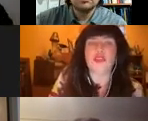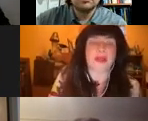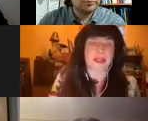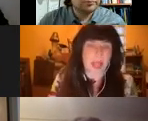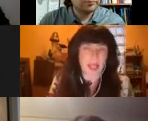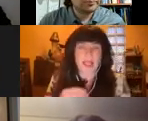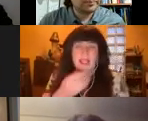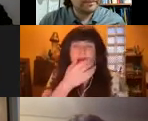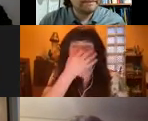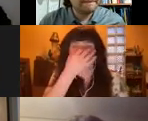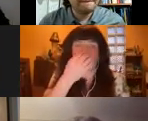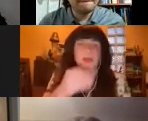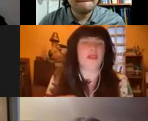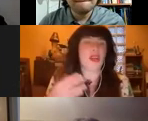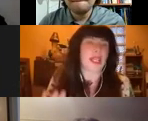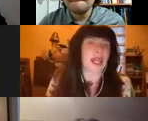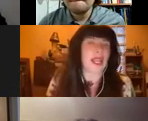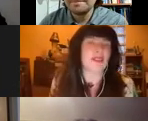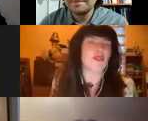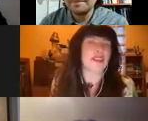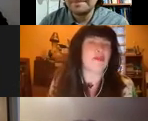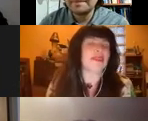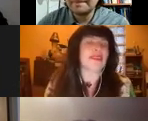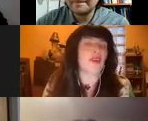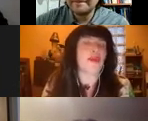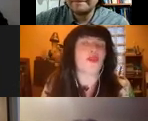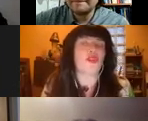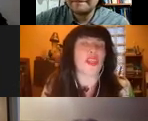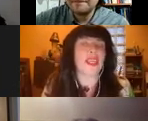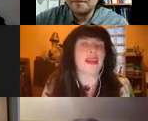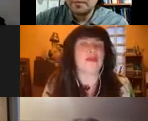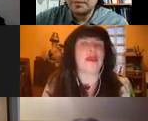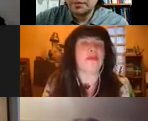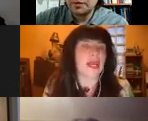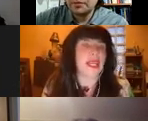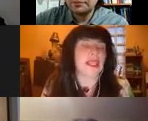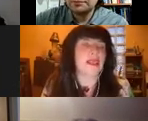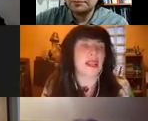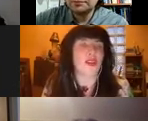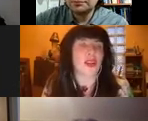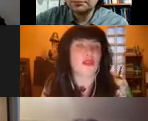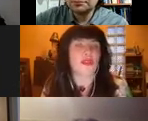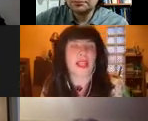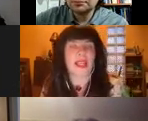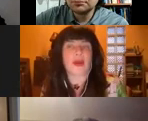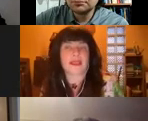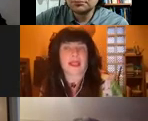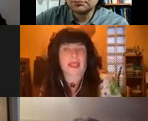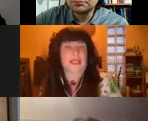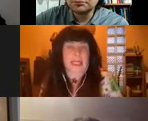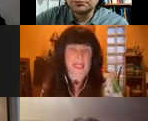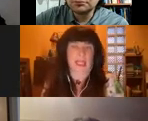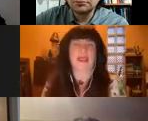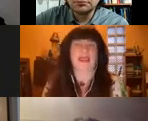lengua visoespacial. Desde allí el objetivo general ha sido sistematizar una metodología que permita caracterizar los recursos de la lengua de